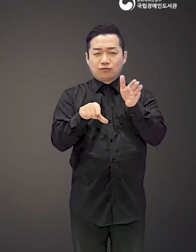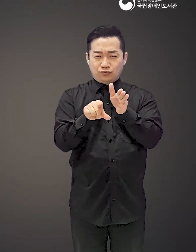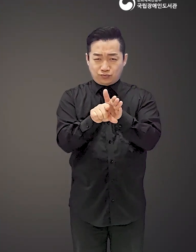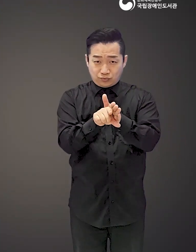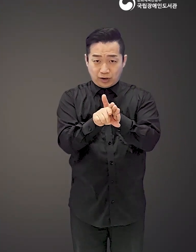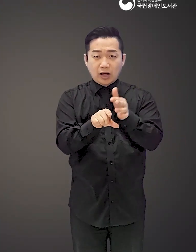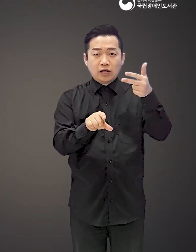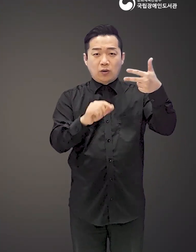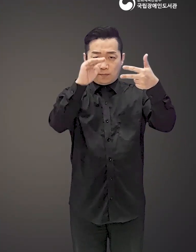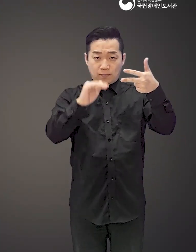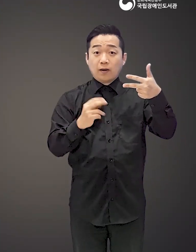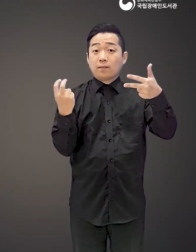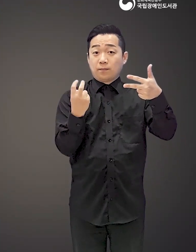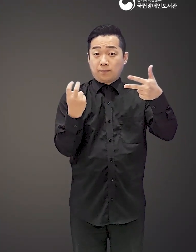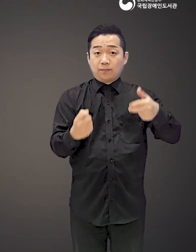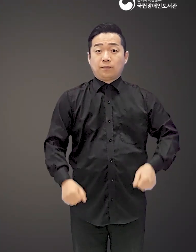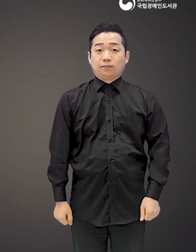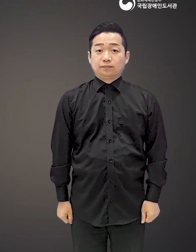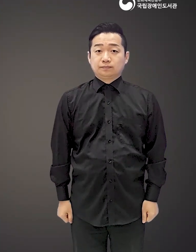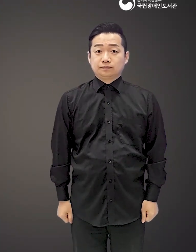위한 7가지 솔루션.